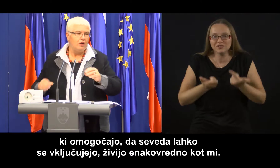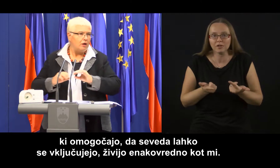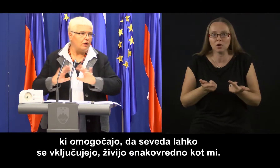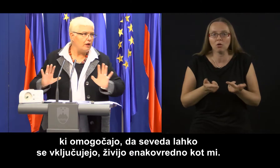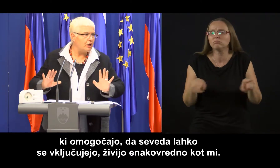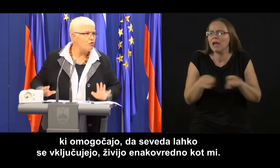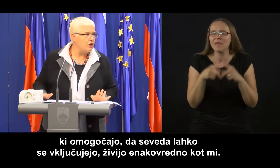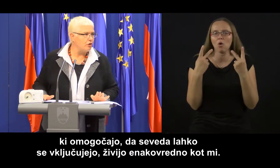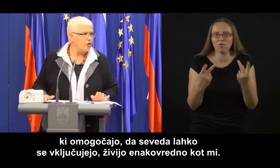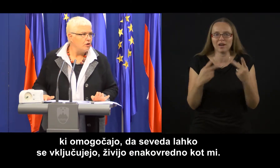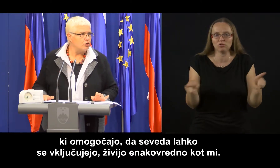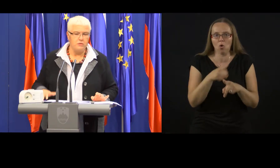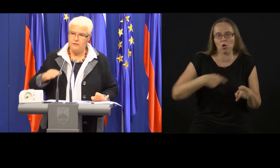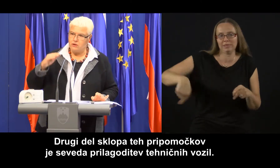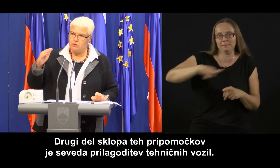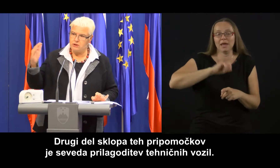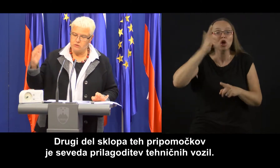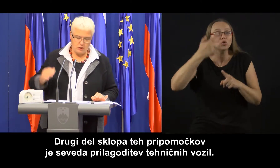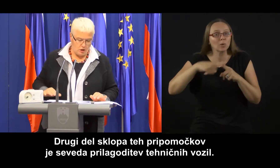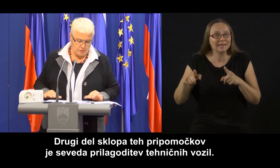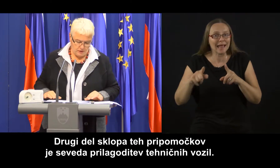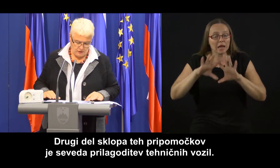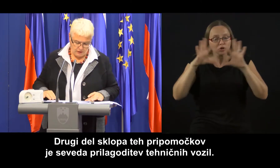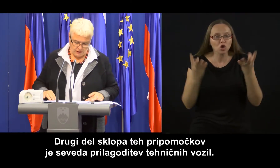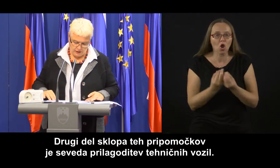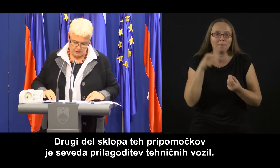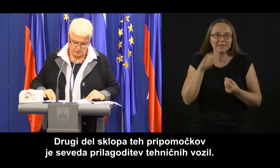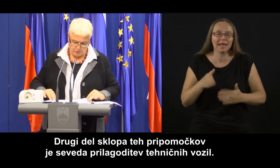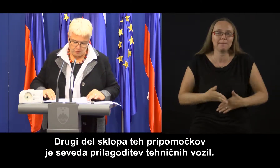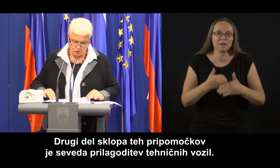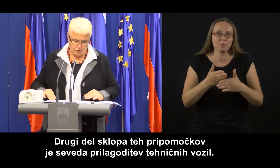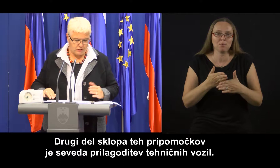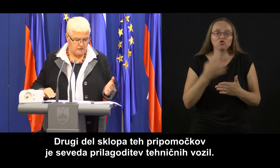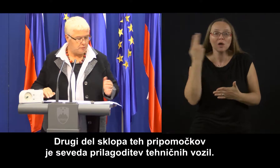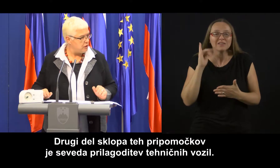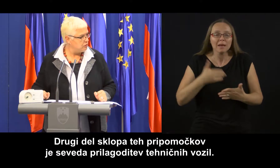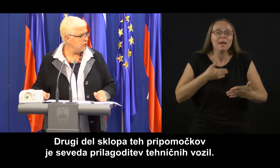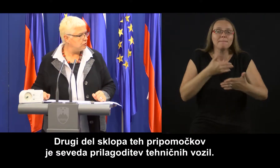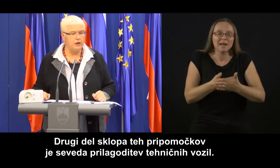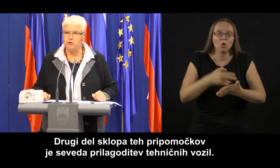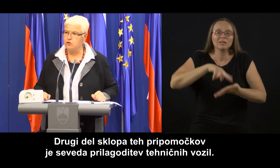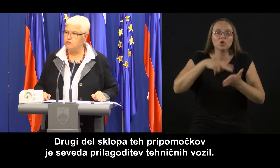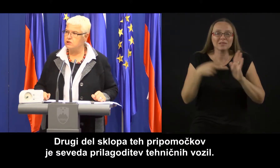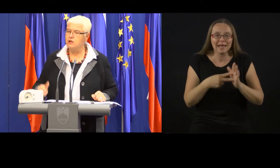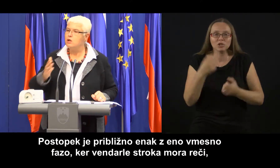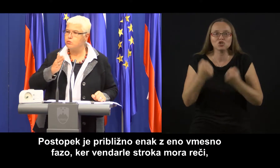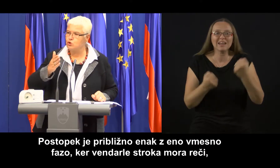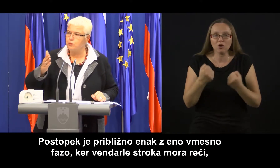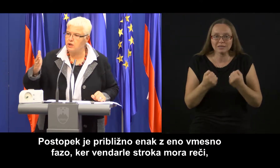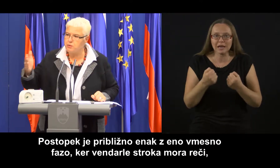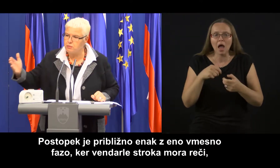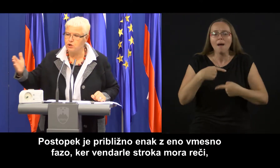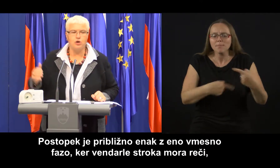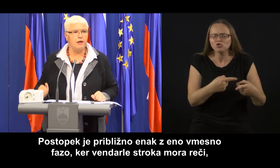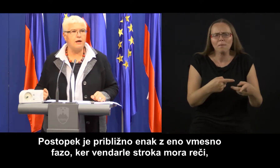živijo enakovredno kot mi. Drug del sklop teh pripomočkov je seveda prilagoditev tehničnih vozil.